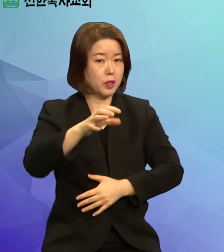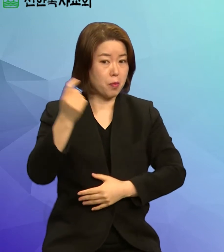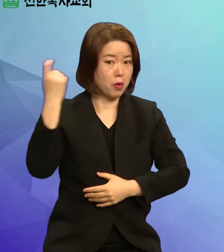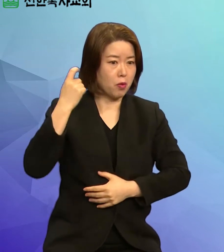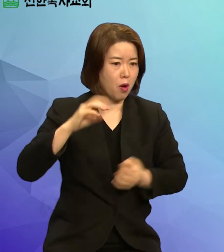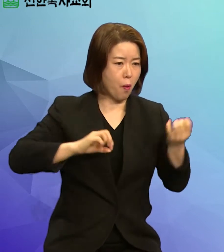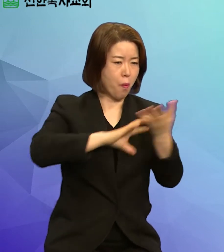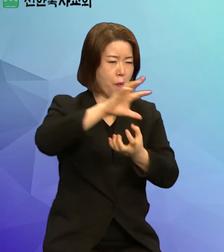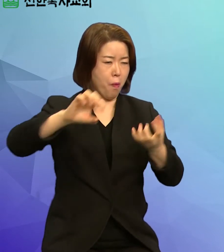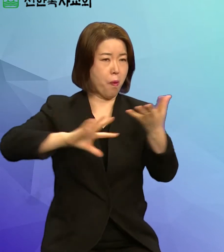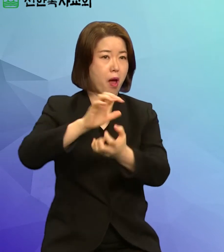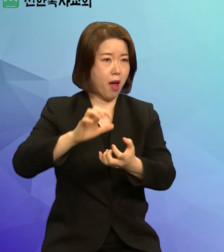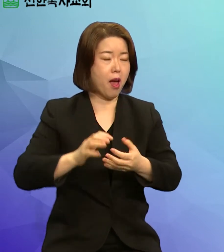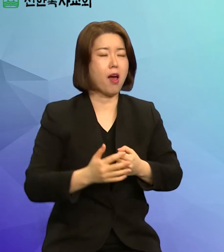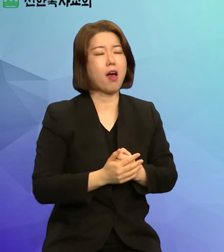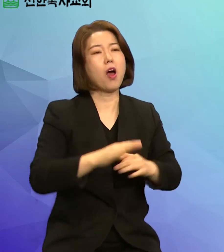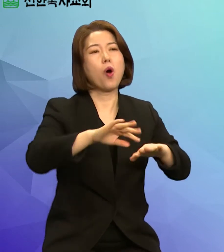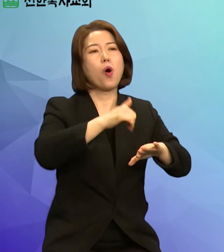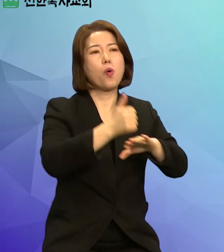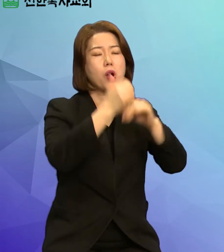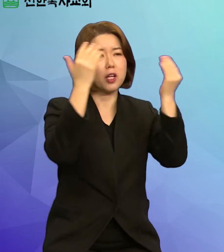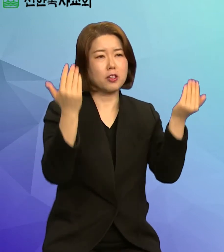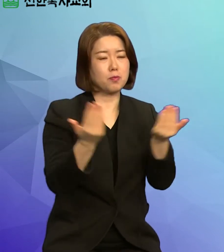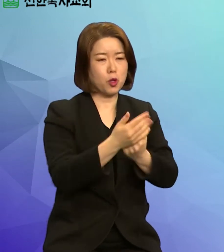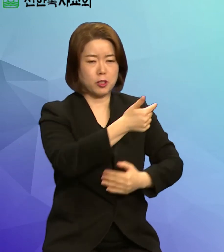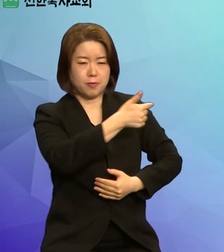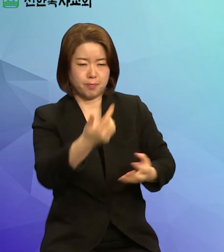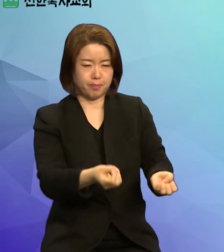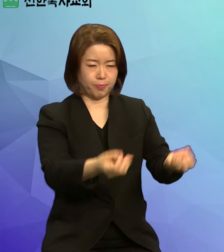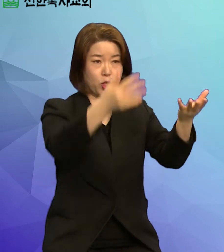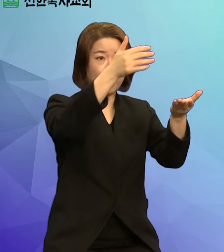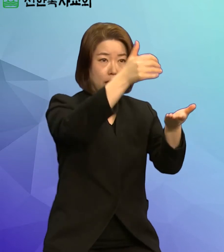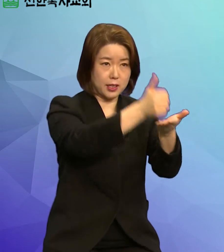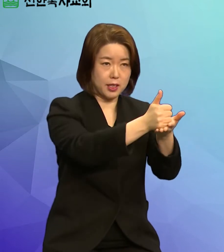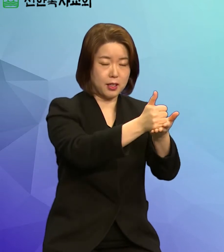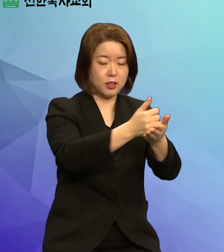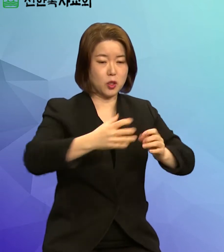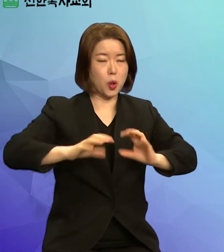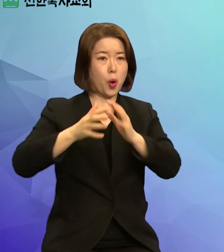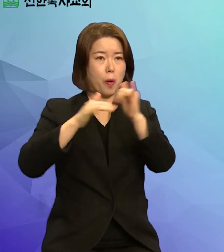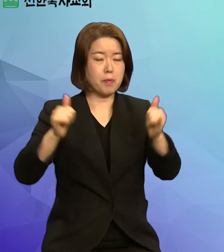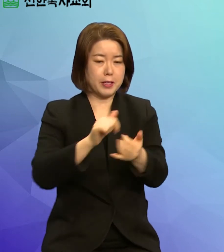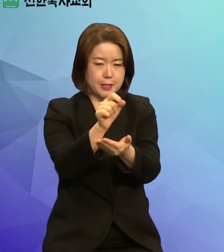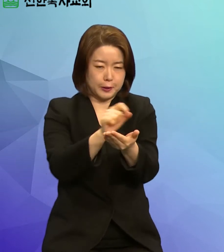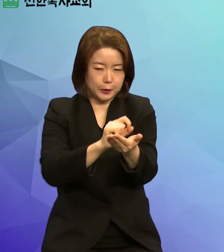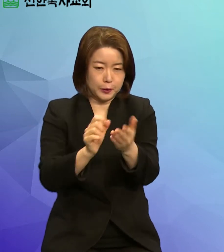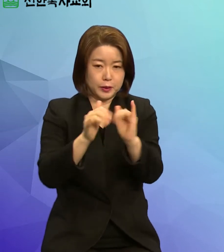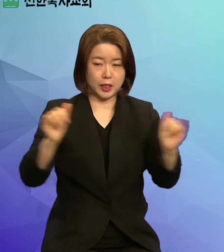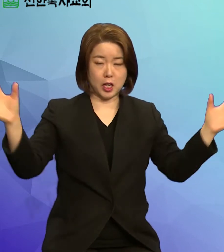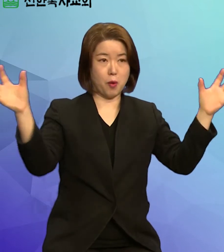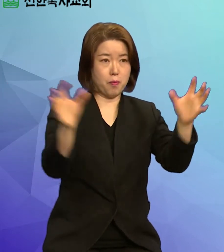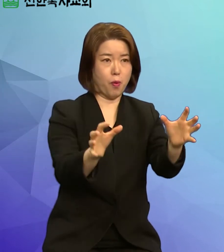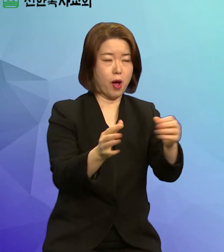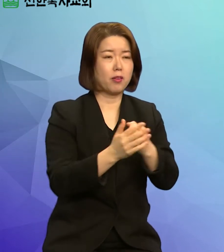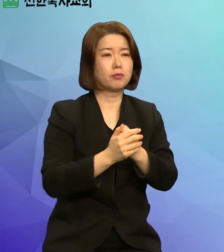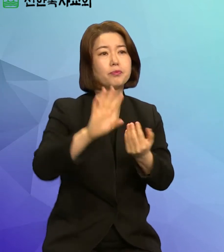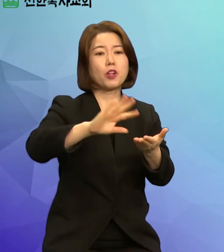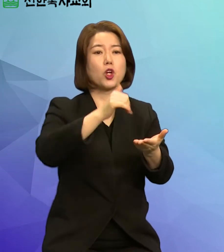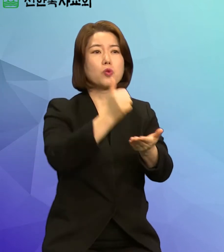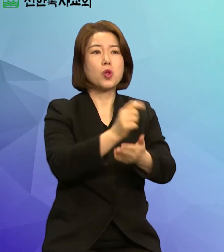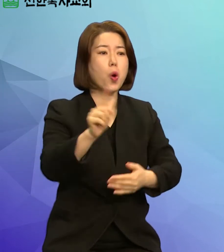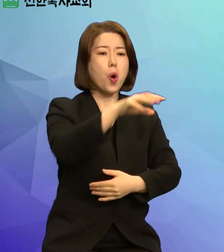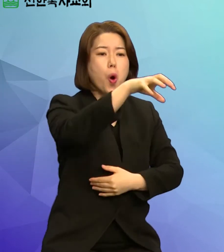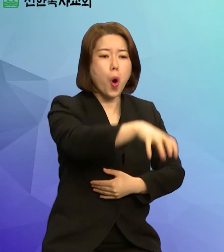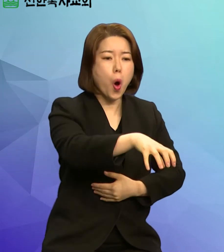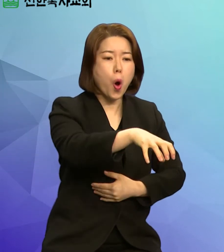소동한지라. 왕이 모든 대제사장과 백성의 서기관들을 모아 그리스도가 어디서